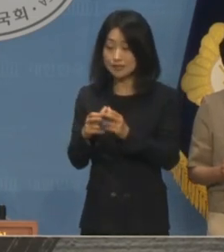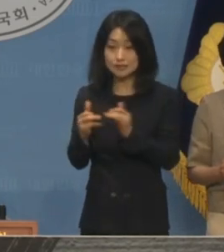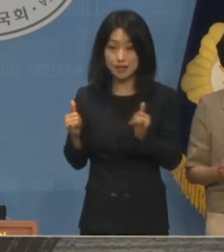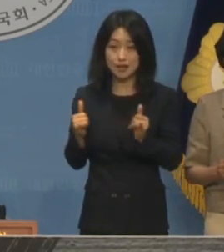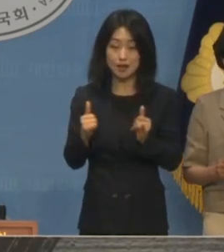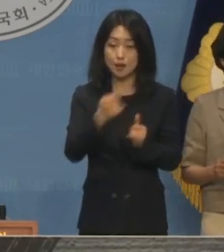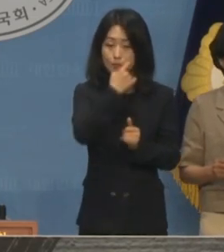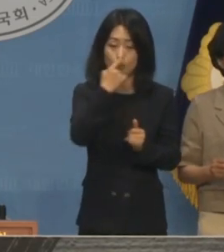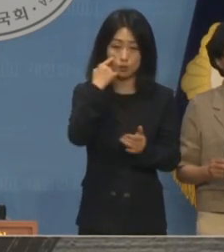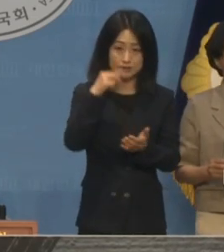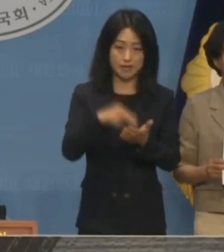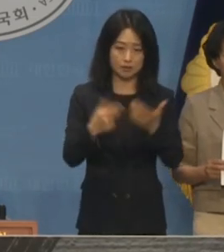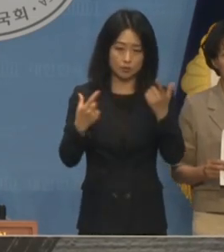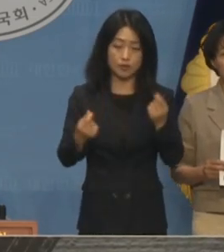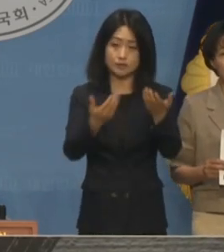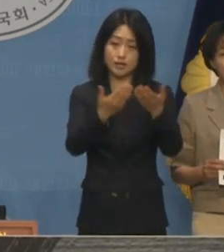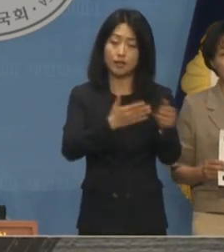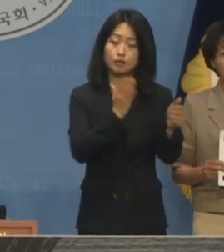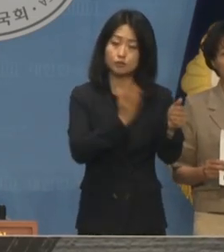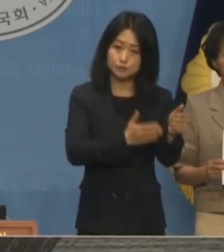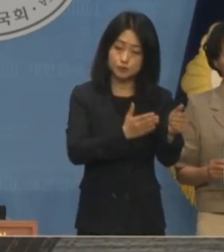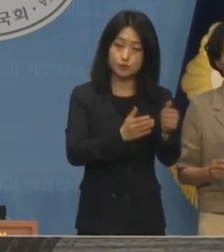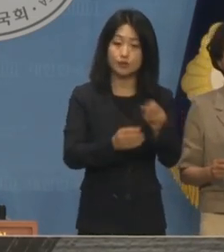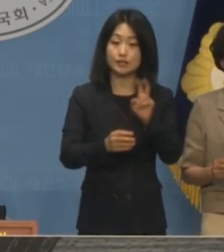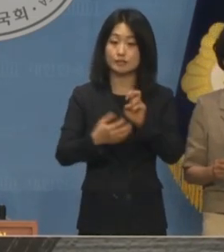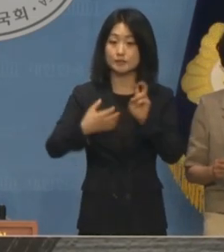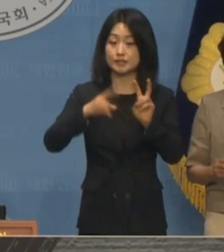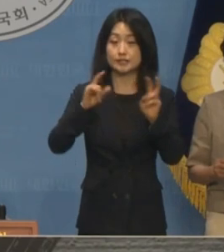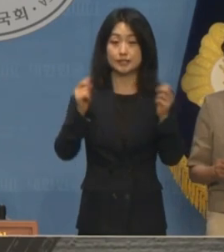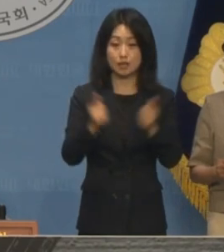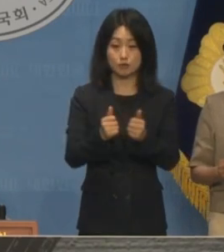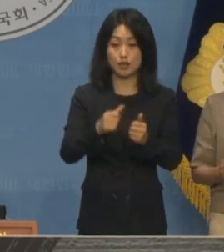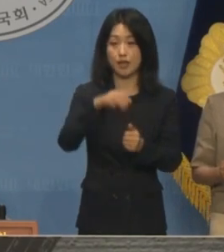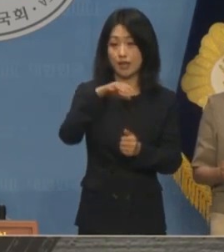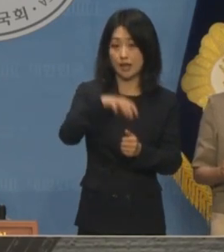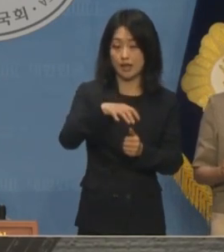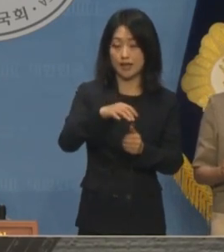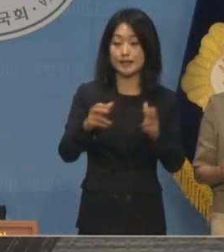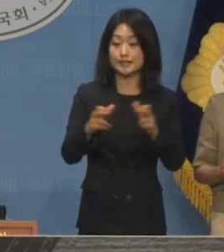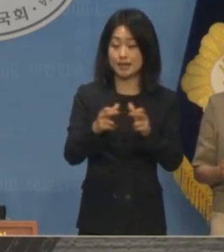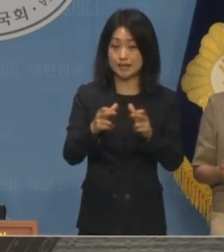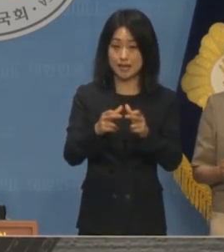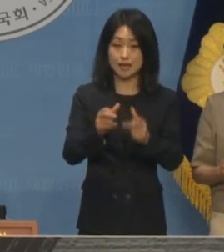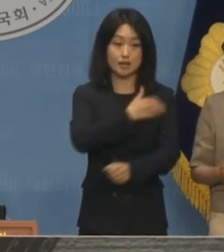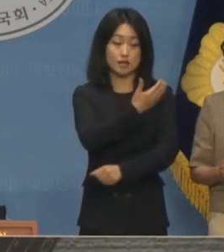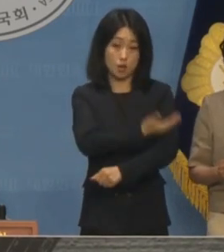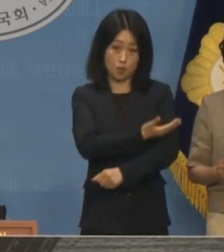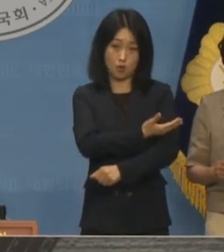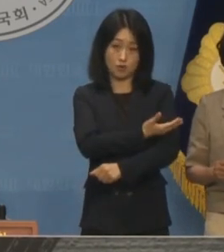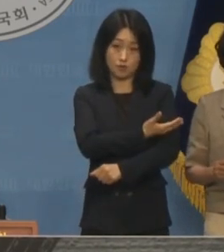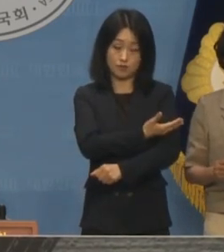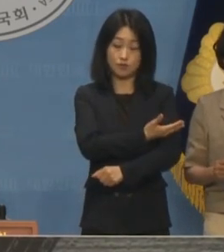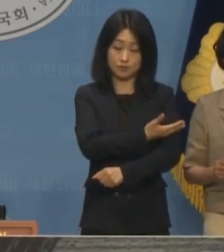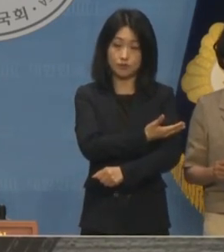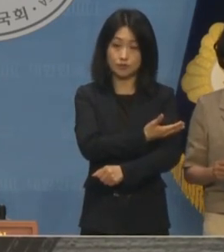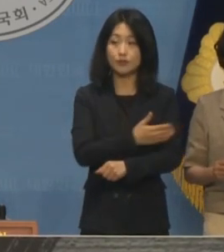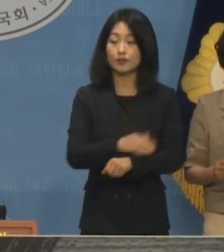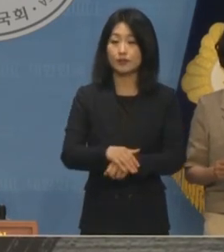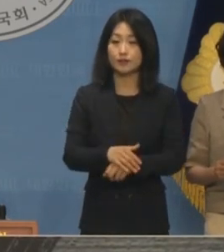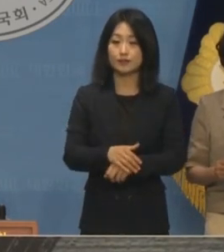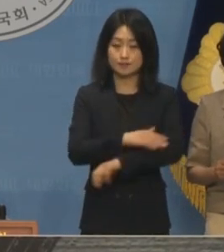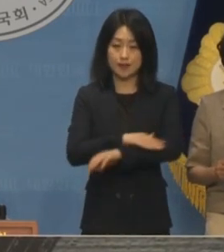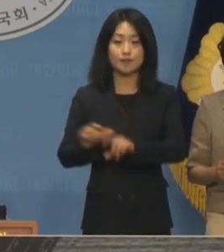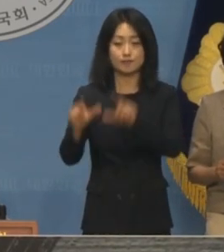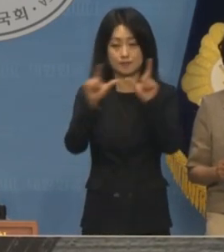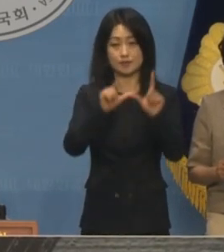22대 국회에서는 책임 있는 장애인들의 기본적인 권리를 촉구하고 요청합니다.